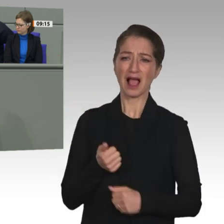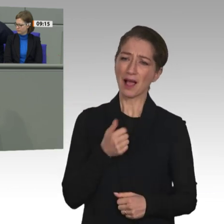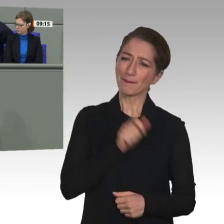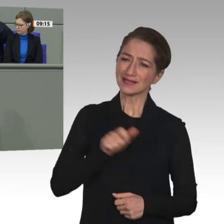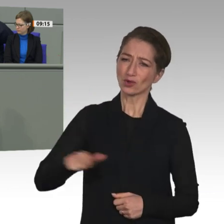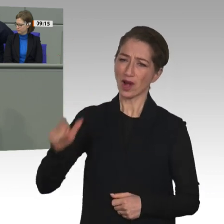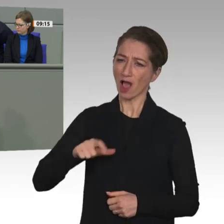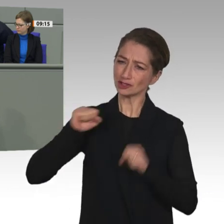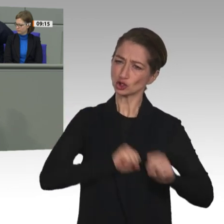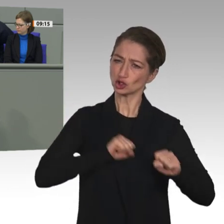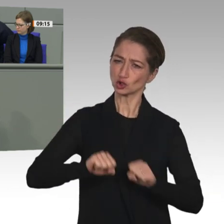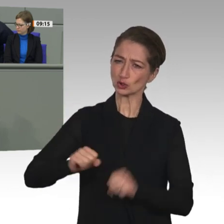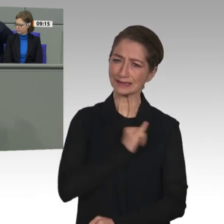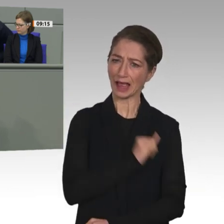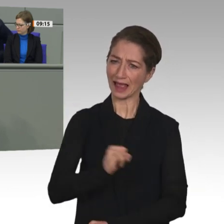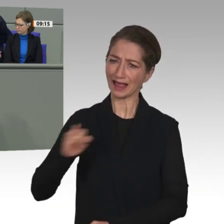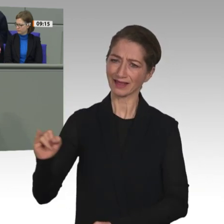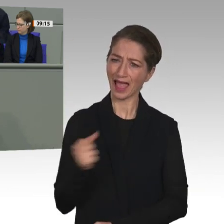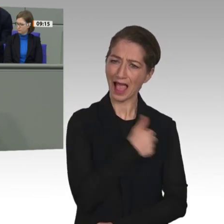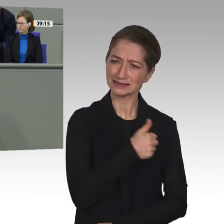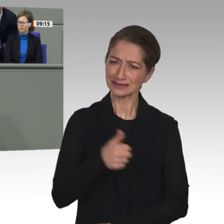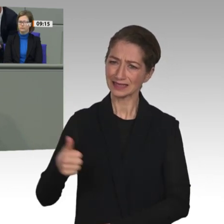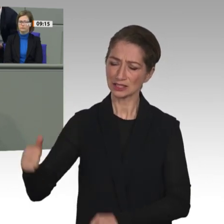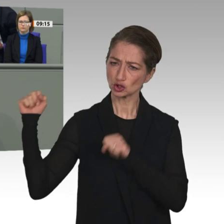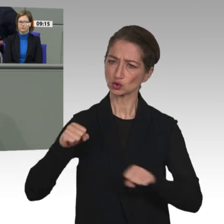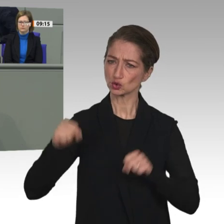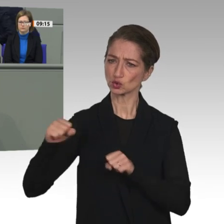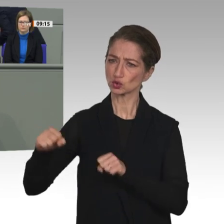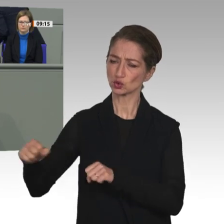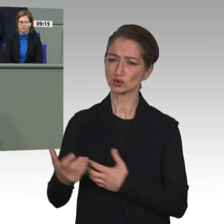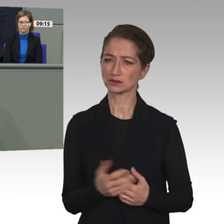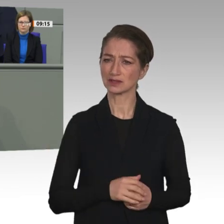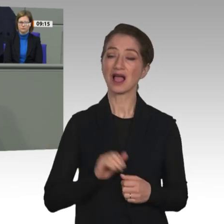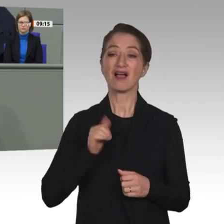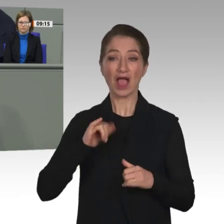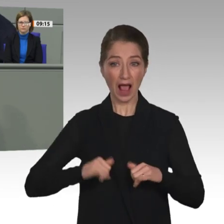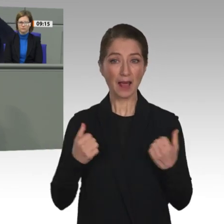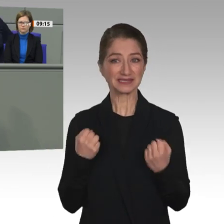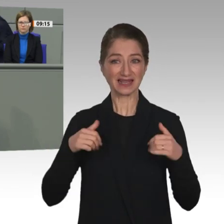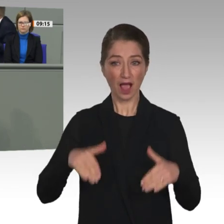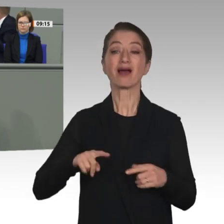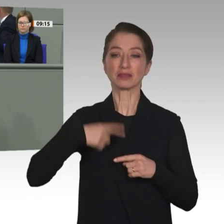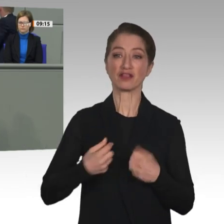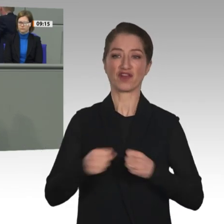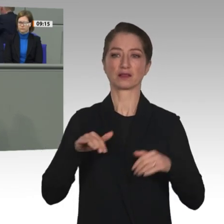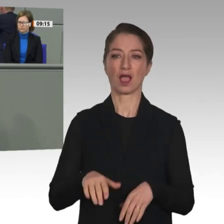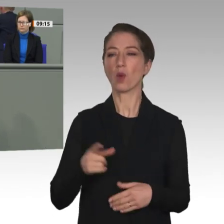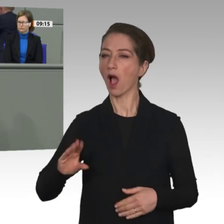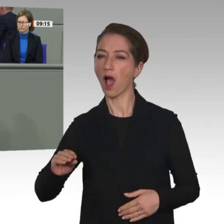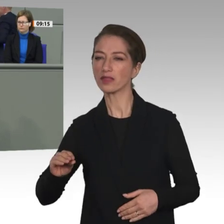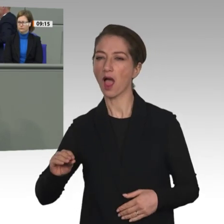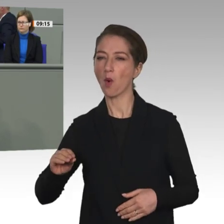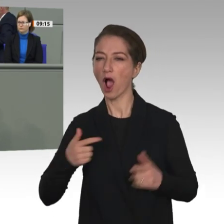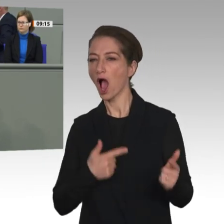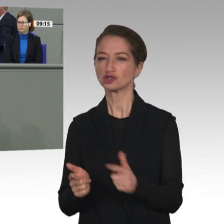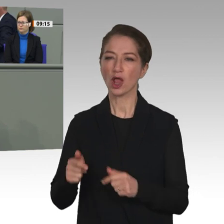schützen. Denn, meine Damen und Herren, nur wer in Sicherheit lebt, kann auch in Freiheit leben. Und der Anschlag von Hanau war daher